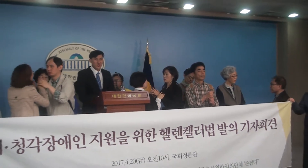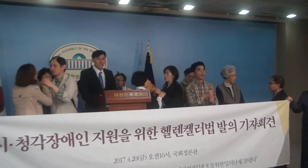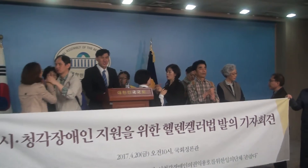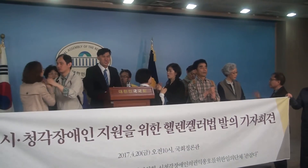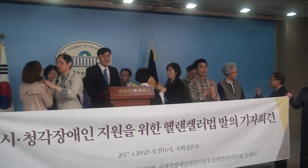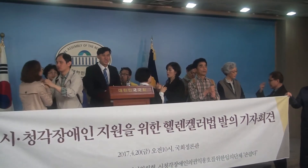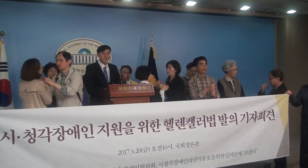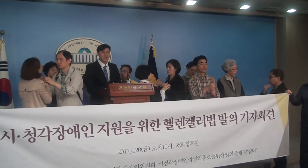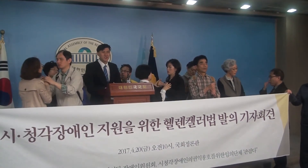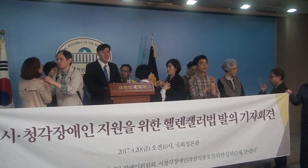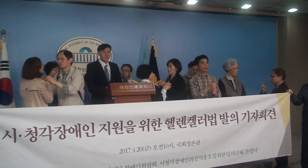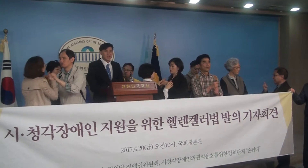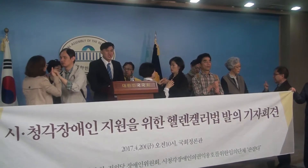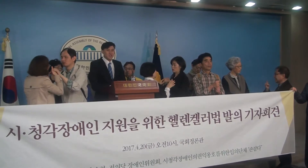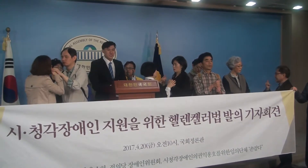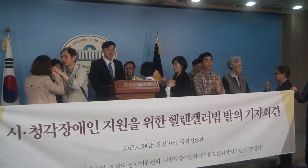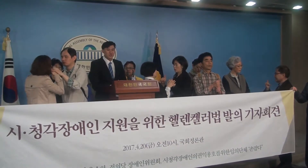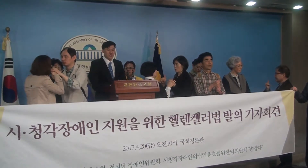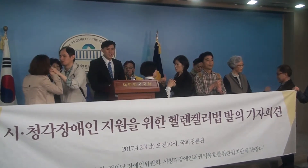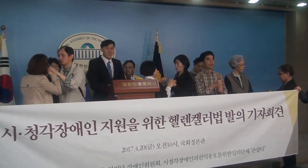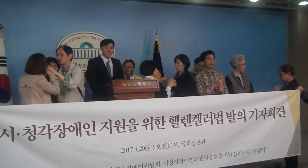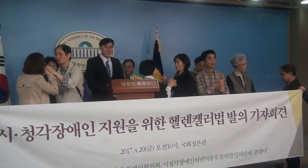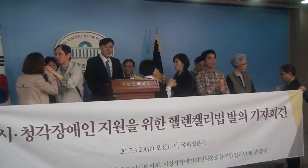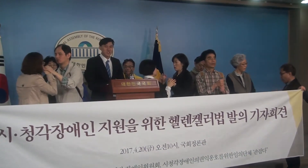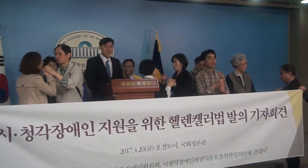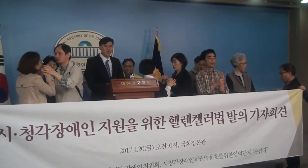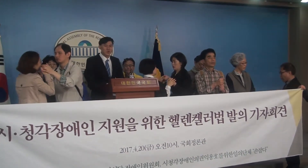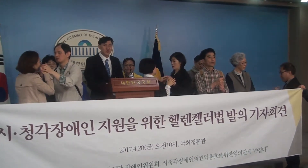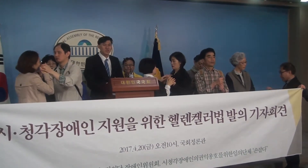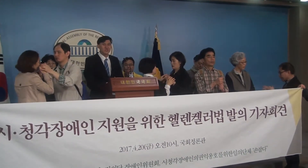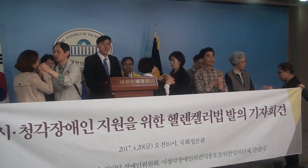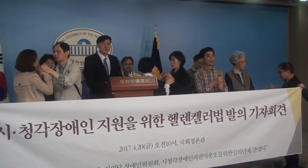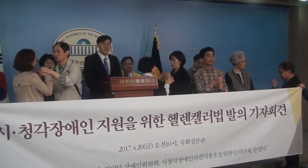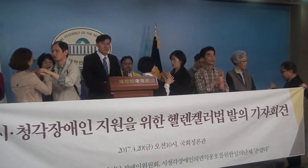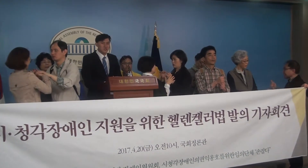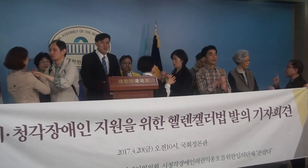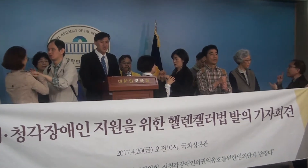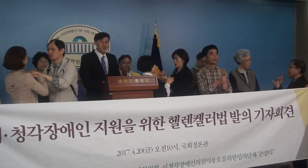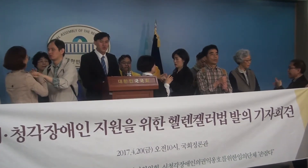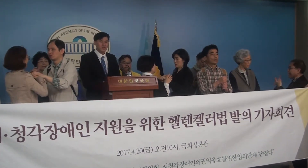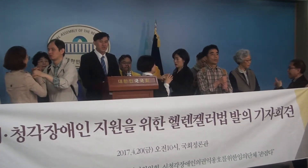우선 시청각장애인 그들이 스스로 자신의 장애 특성에 맞게끔